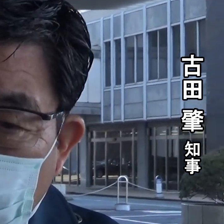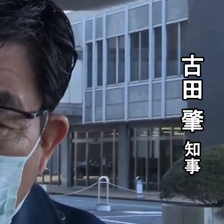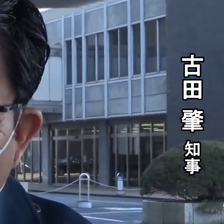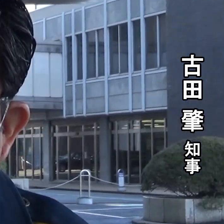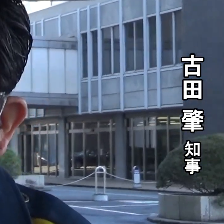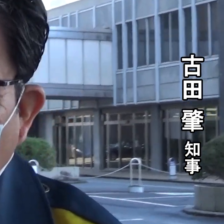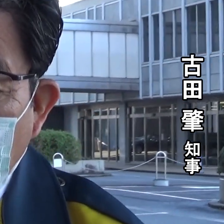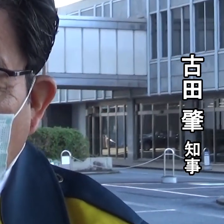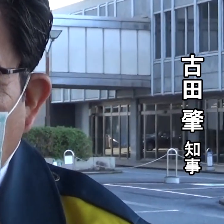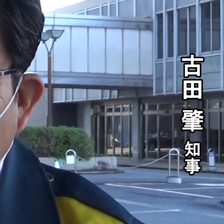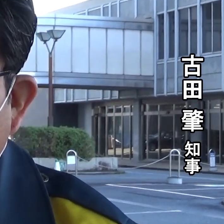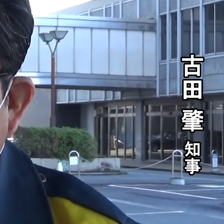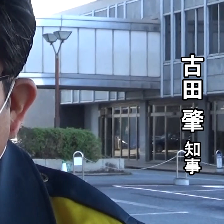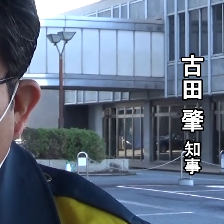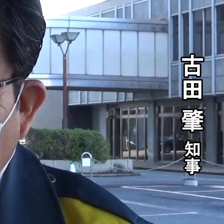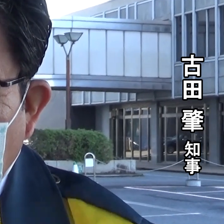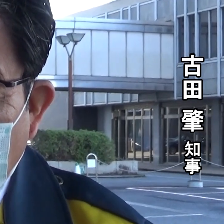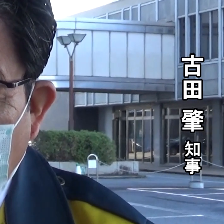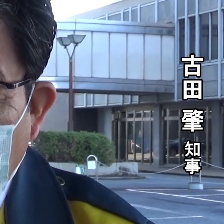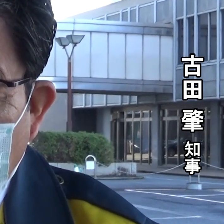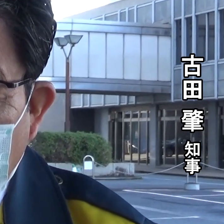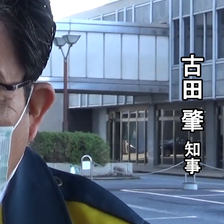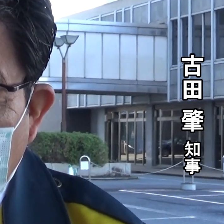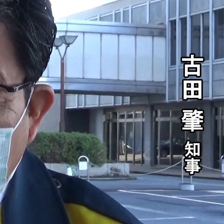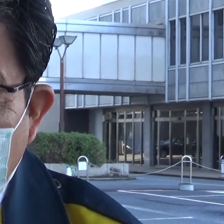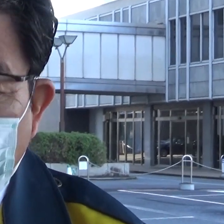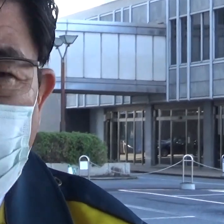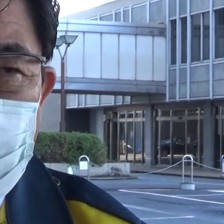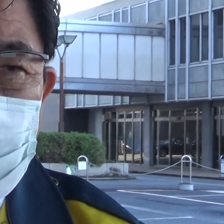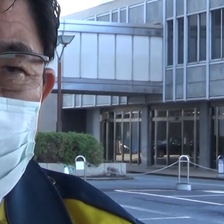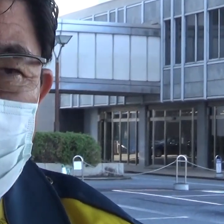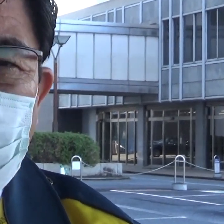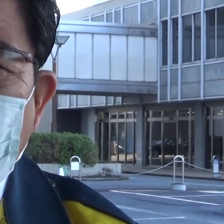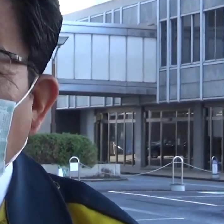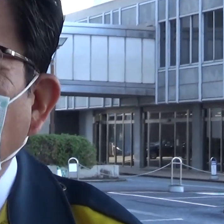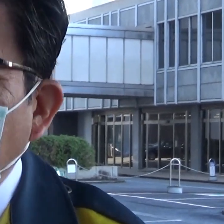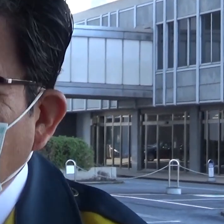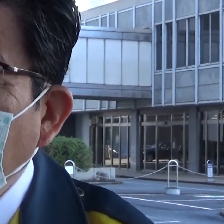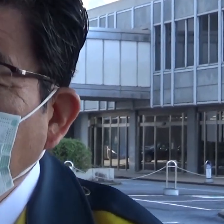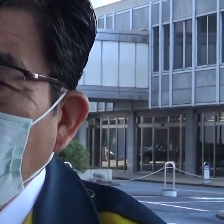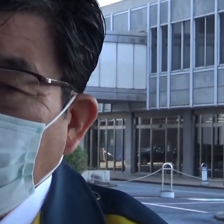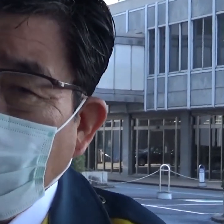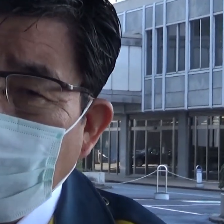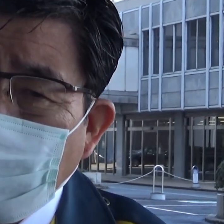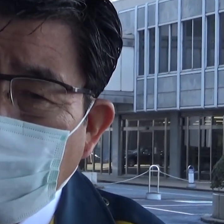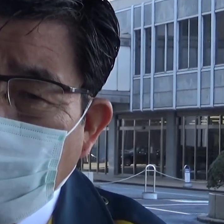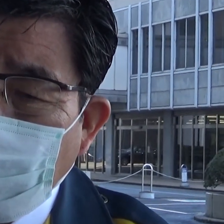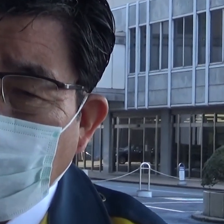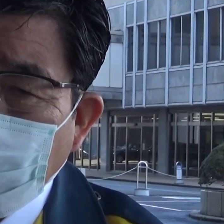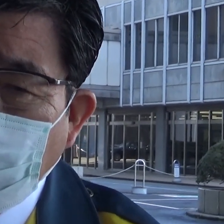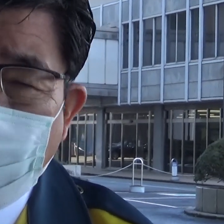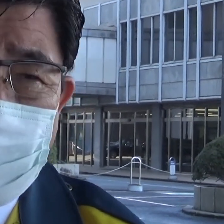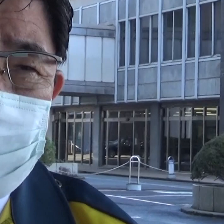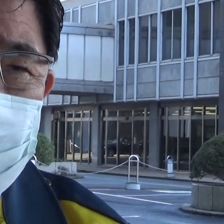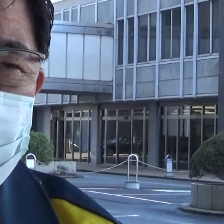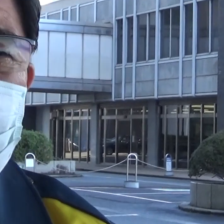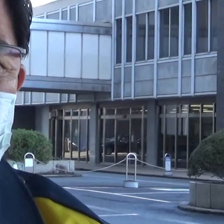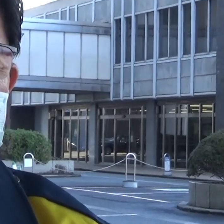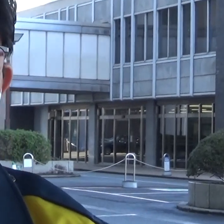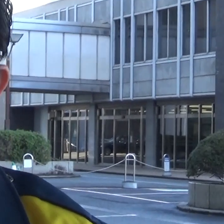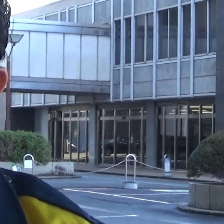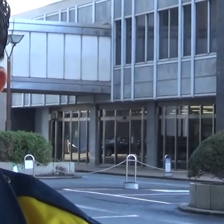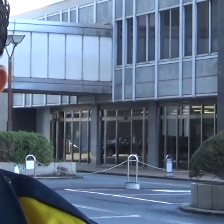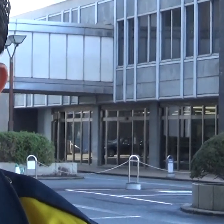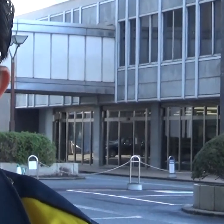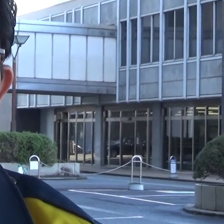日は。 まあ、一つ立派な結果をいただいたので、多くの方に感謝をし